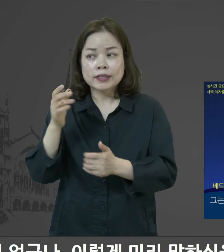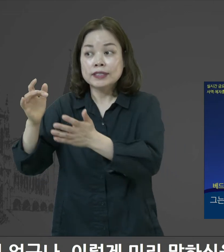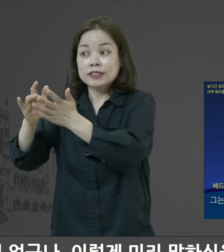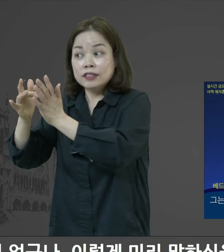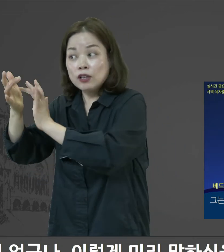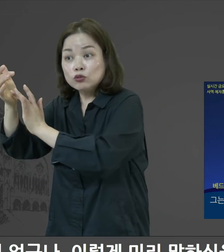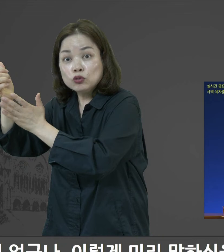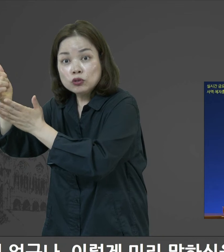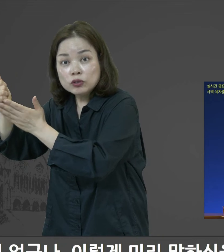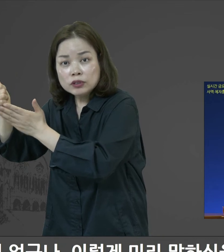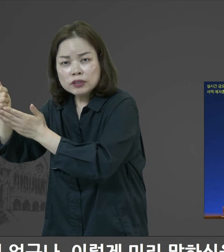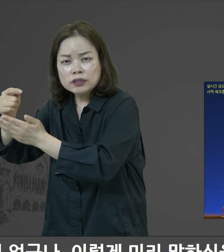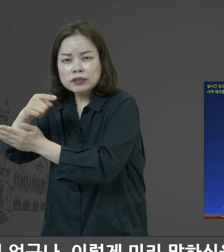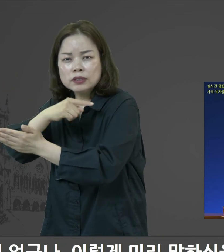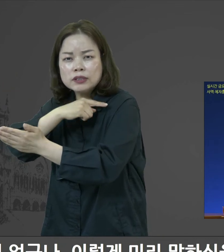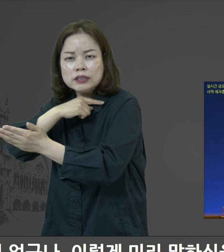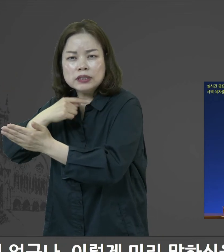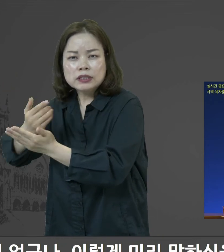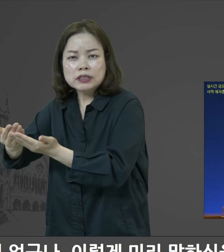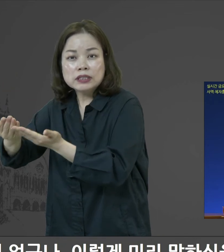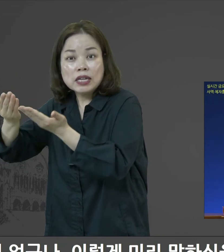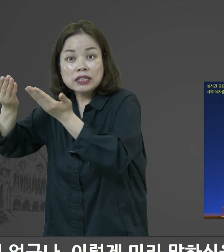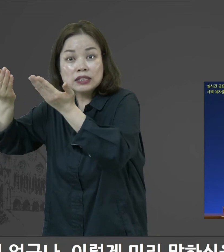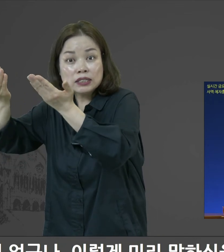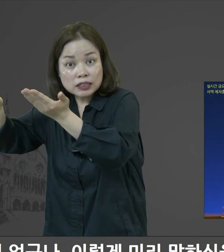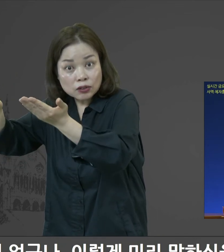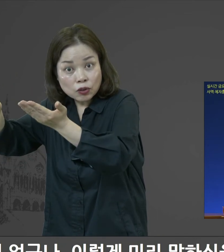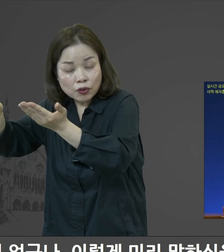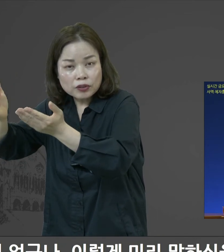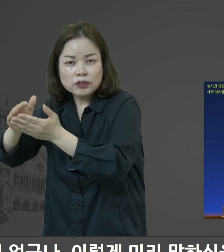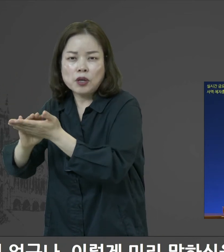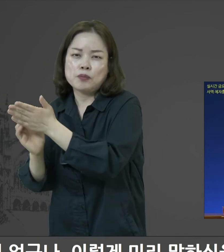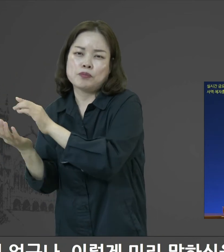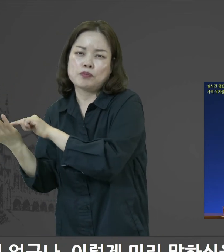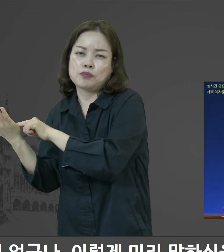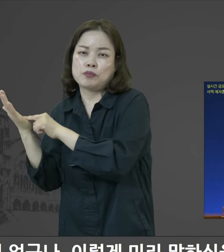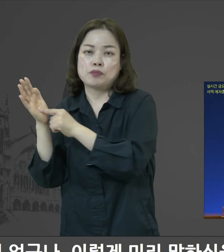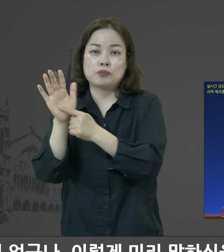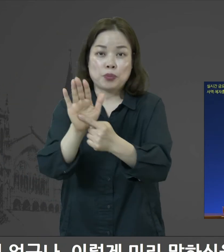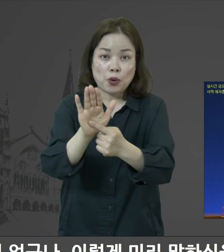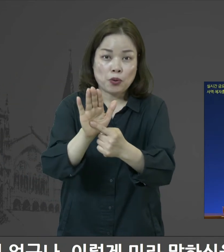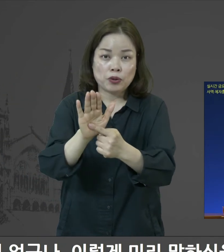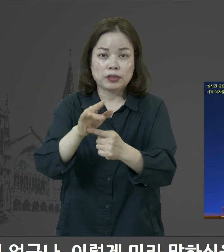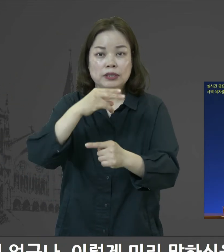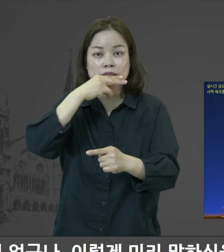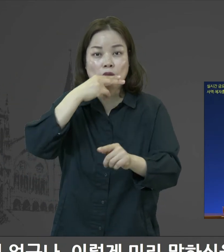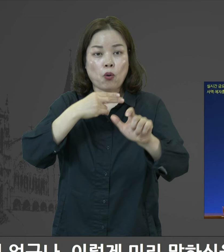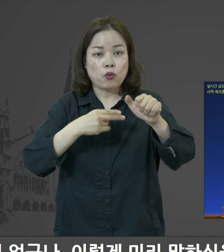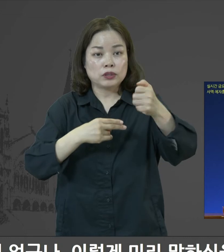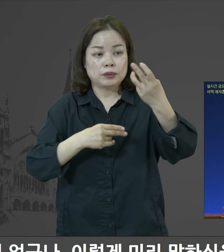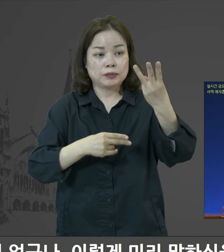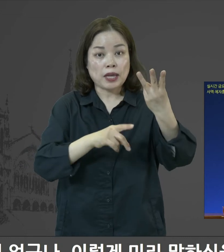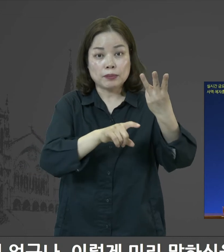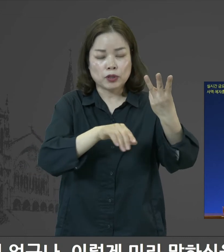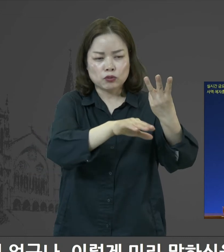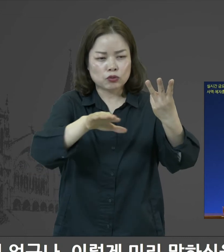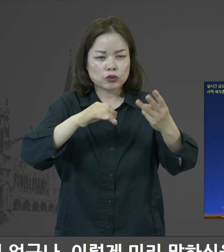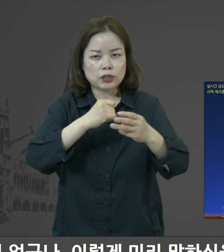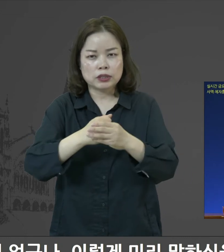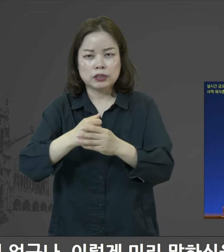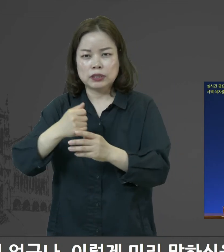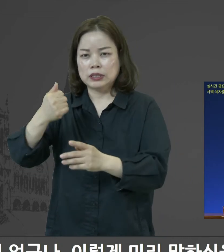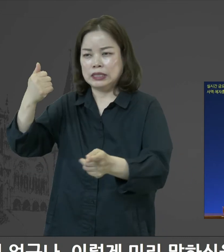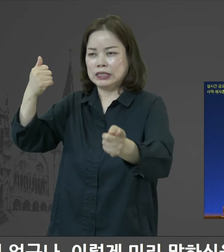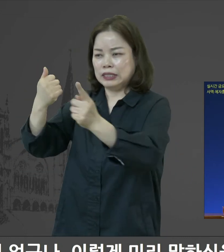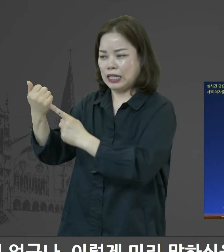예수님이 희생양으로 드려졌던 예수님에 대한 이 표현이에요. 그러니까 이사야서 53장 우리를 위하여 채찍당하신